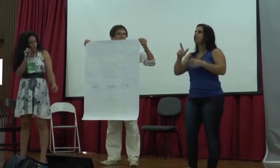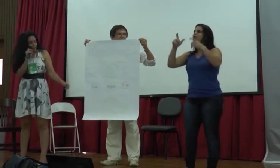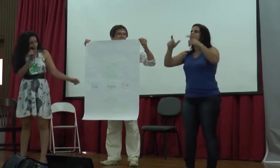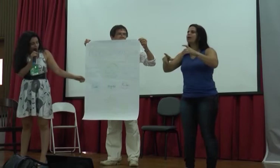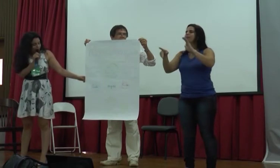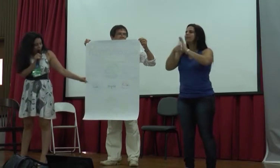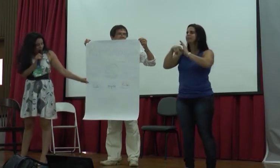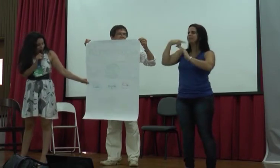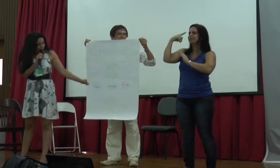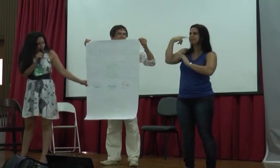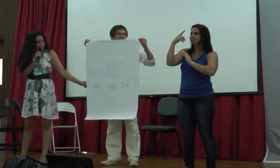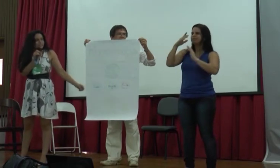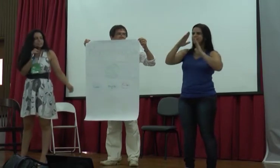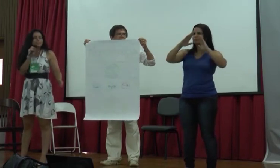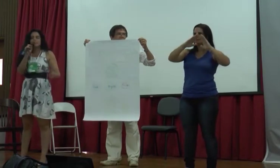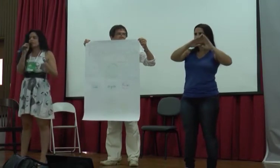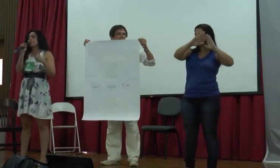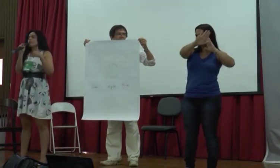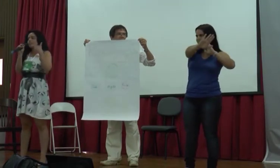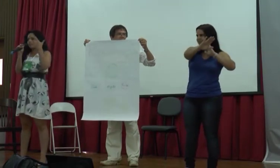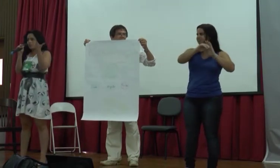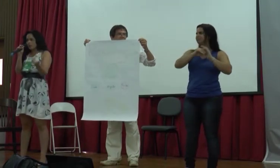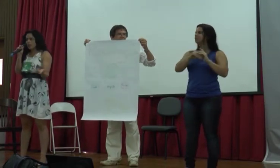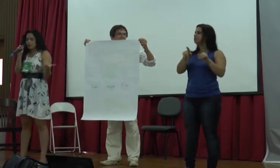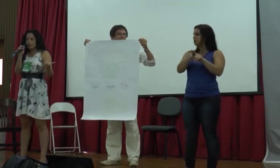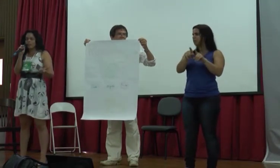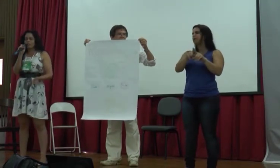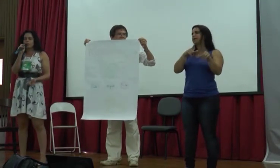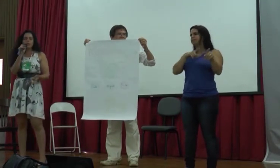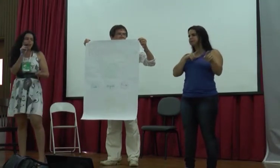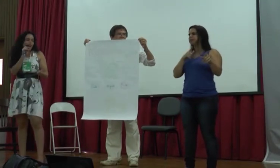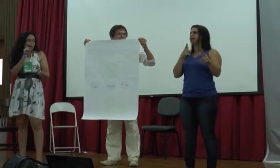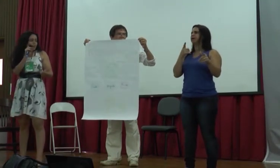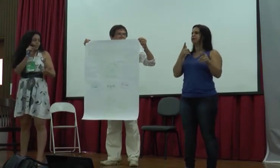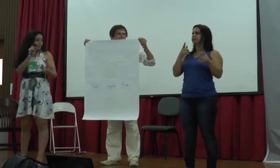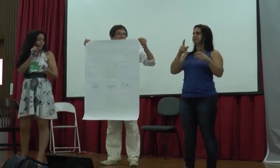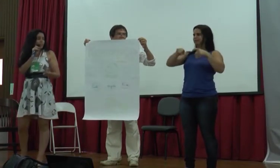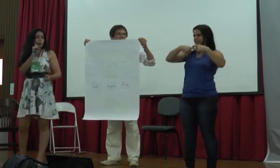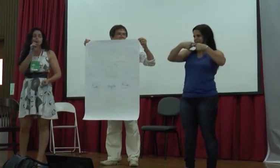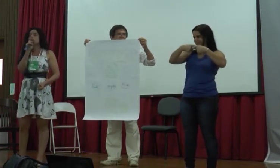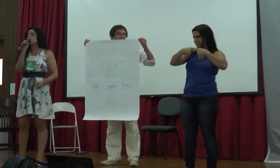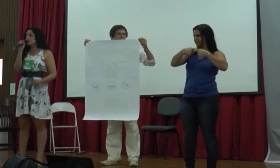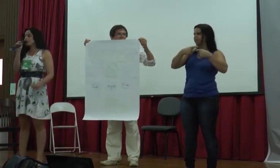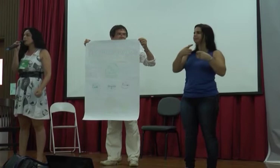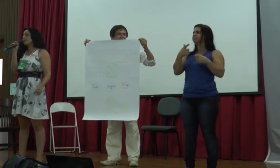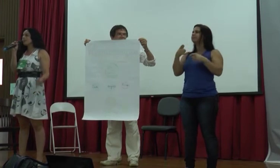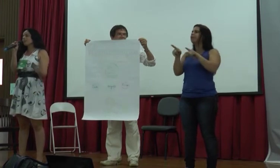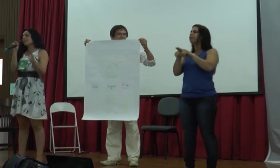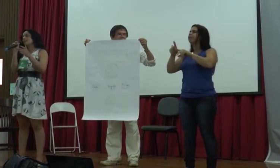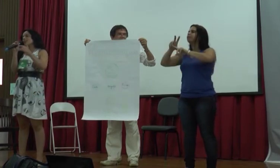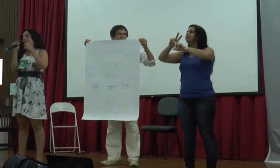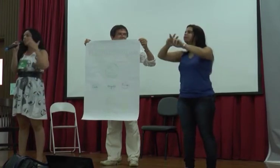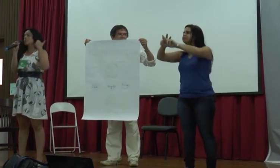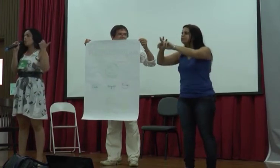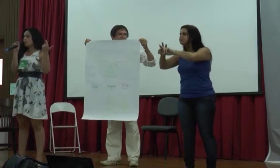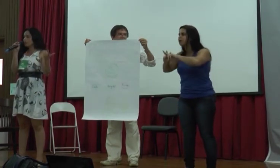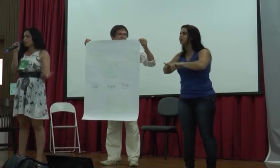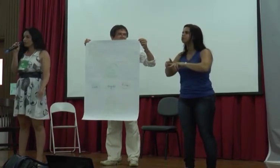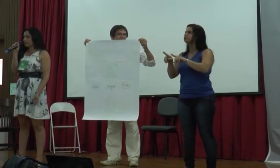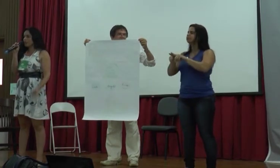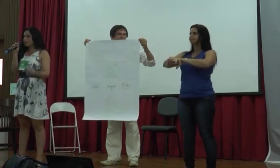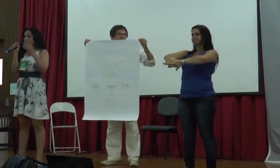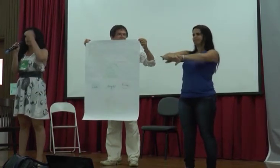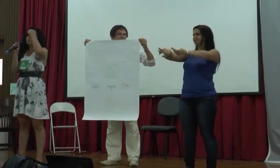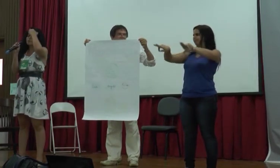Hospícios também. Também tem a ver com a questão do karma e as prisões também, né? Variadas formas